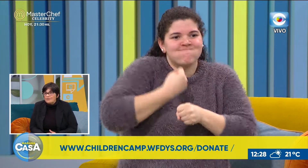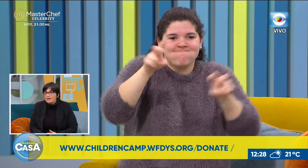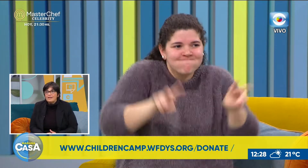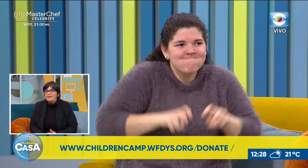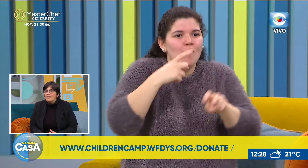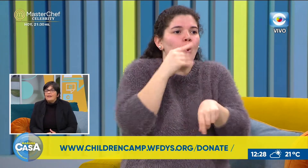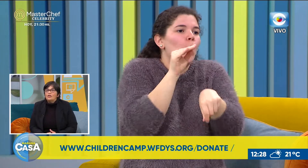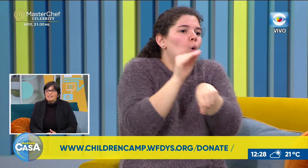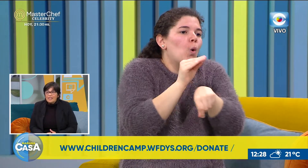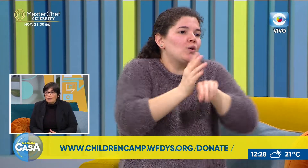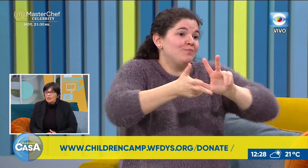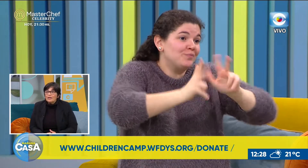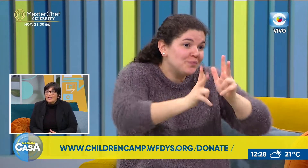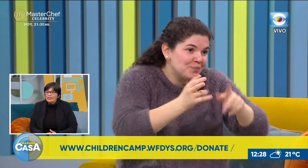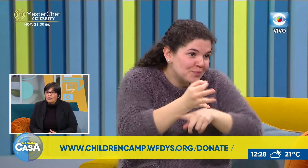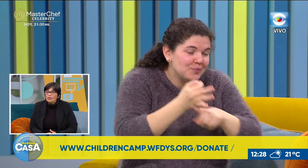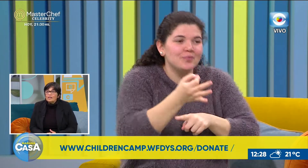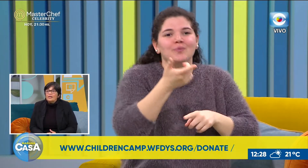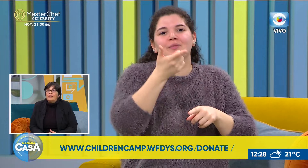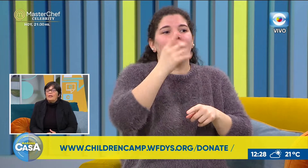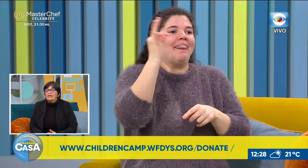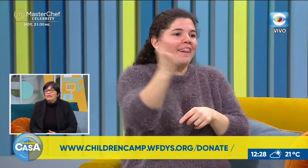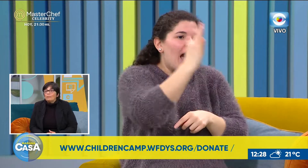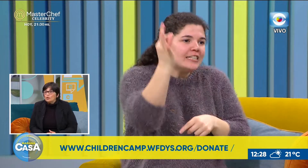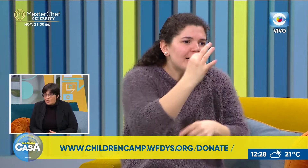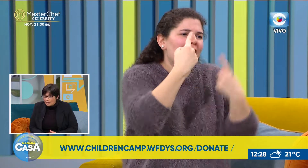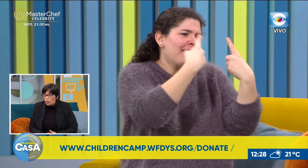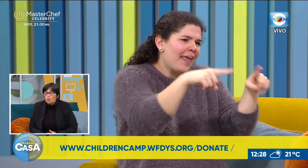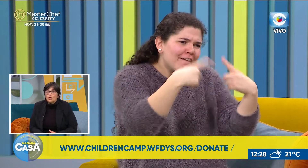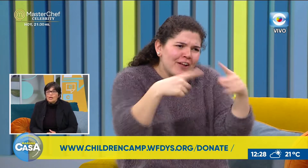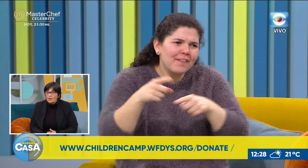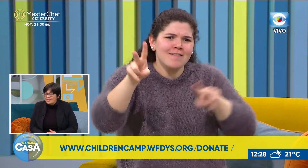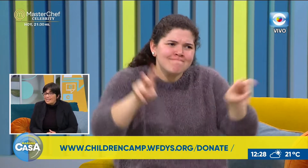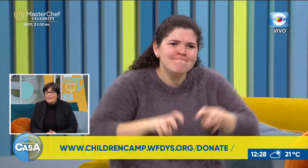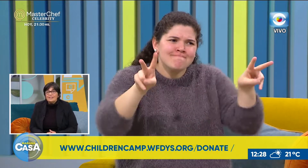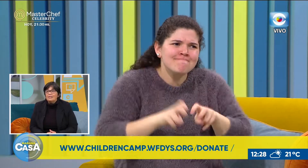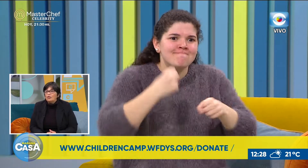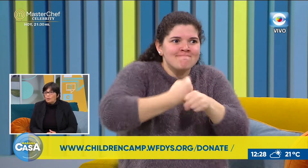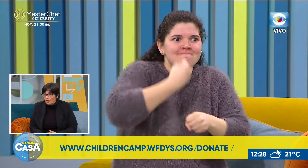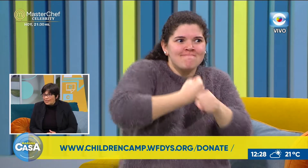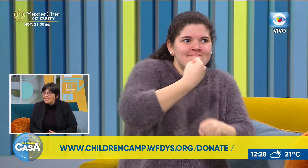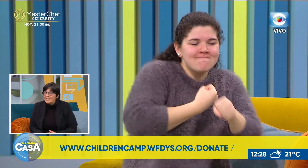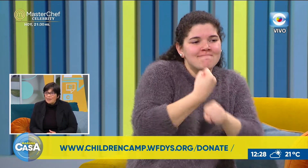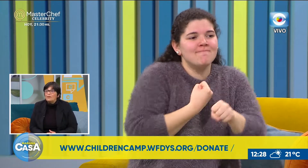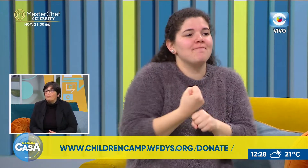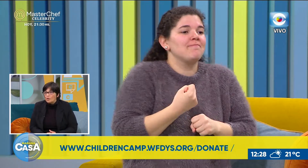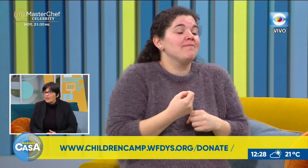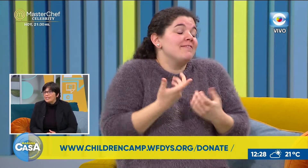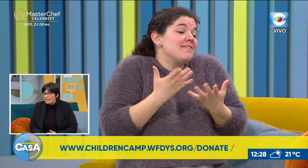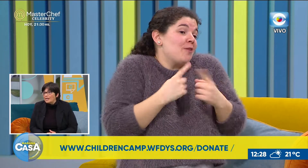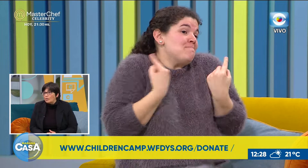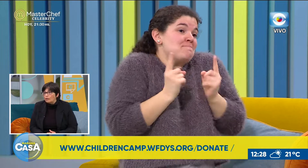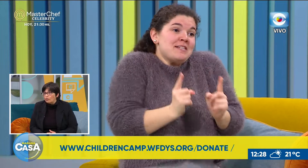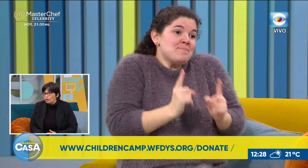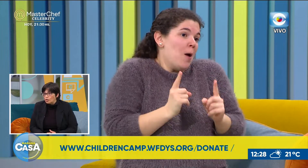-pandemia. Entonces, seguimos trabajando y estamos ofreciendo cursos de lengua de señas y distintos tipos de talleres para poder